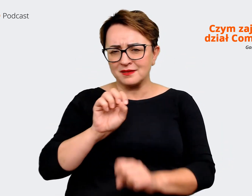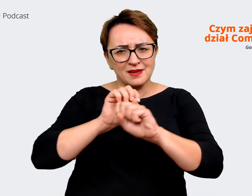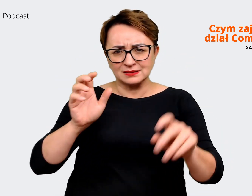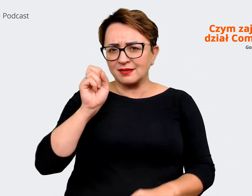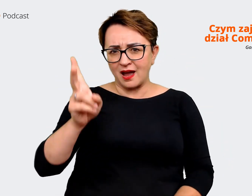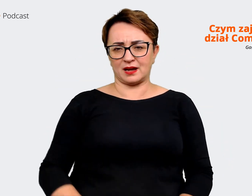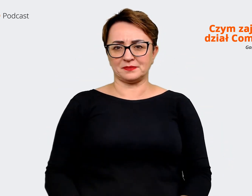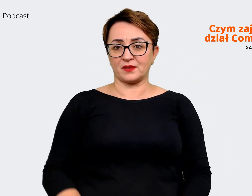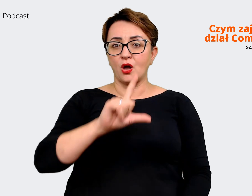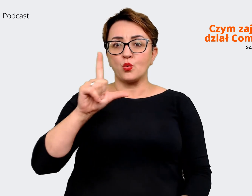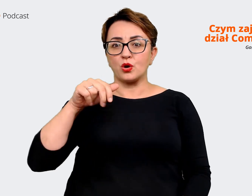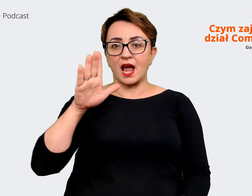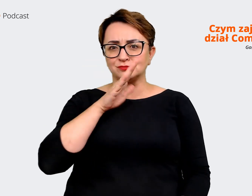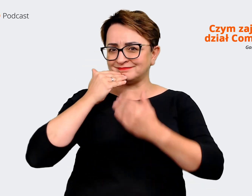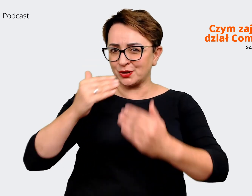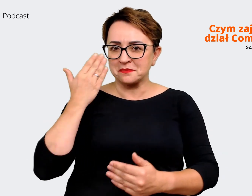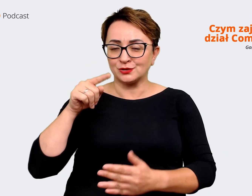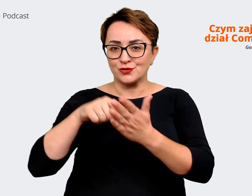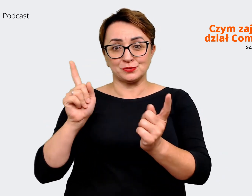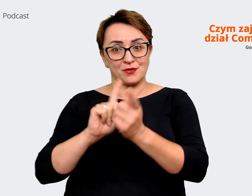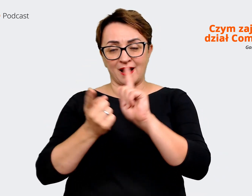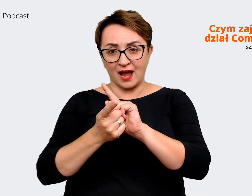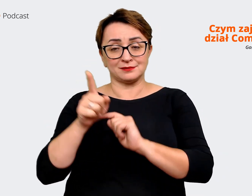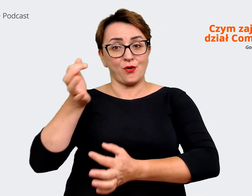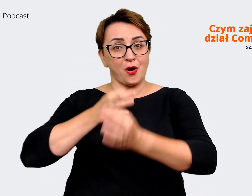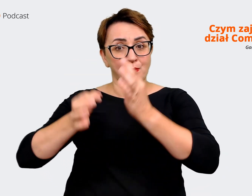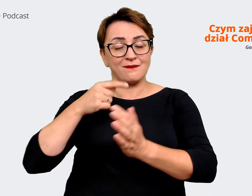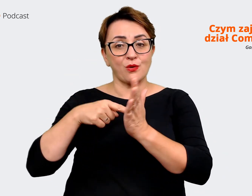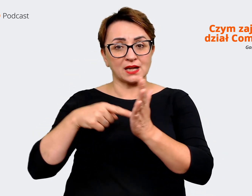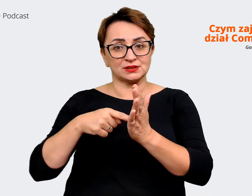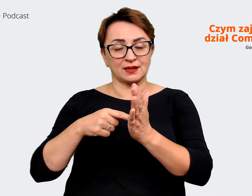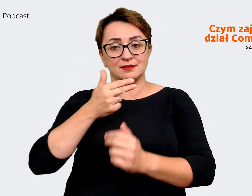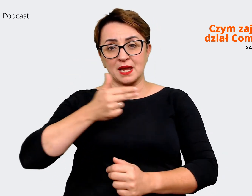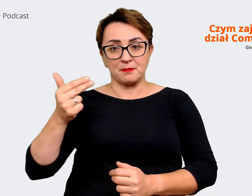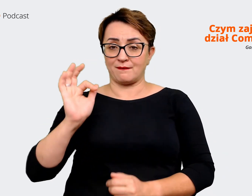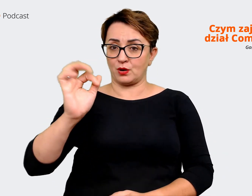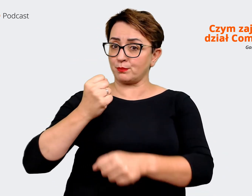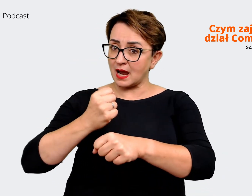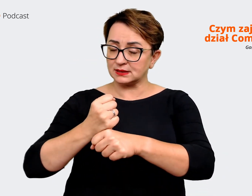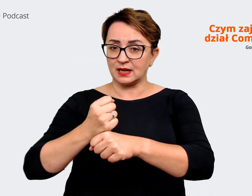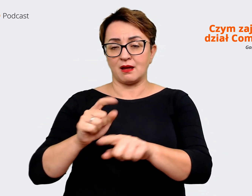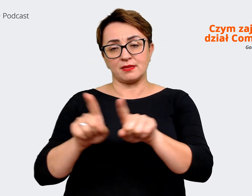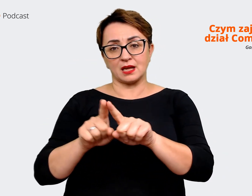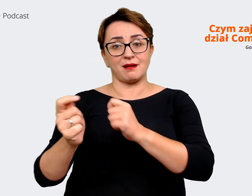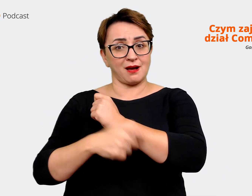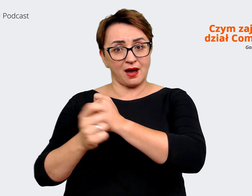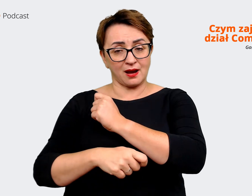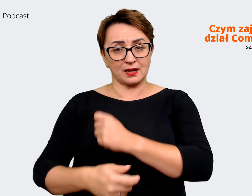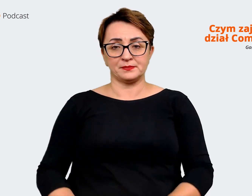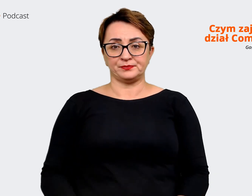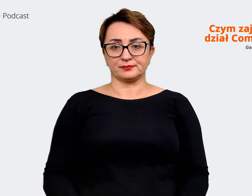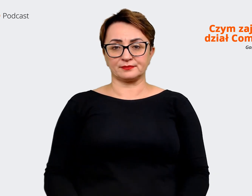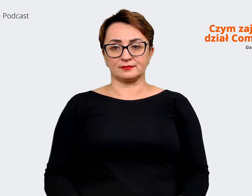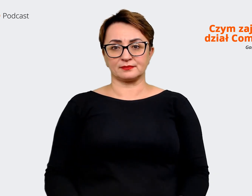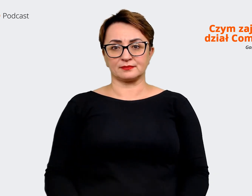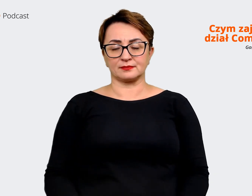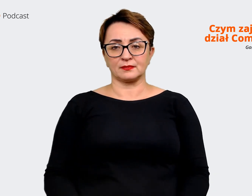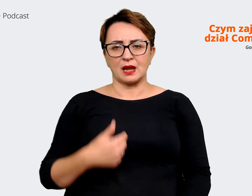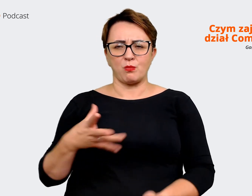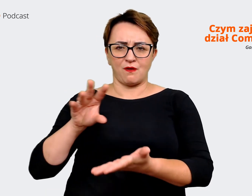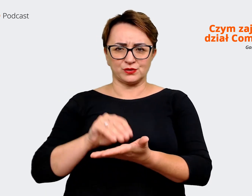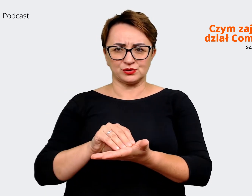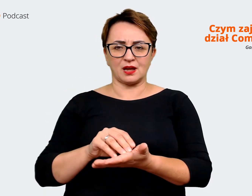się kupić praktycznie wszystko, więc każdemu polecam poszukanie, przejście sobie przez listing i zakładam, że praktycznie wszystko to, co się